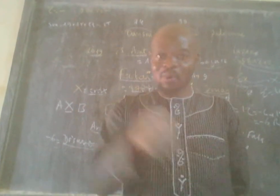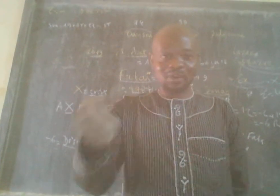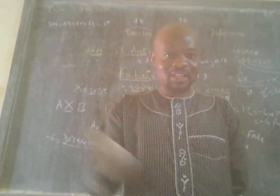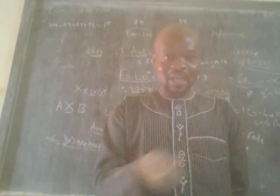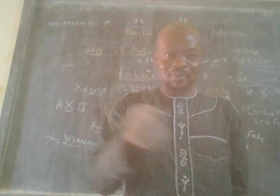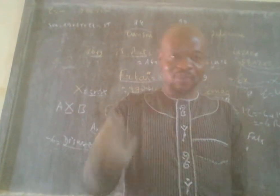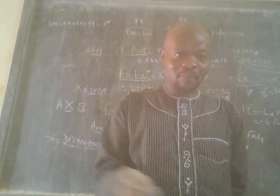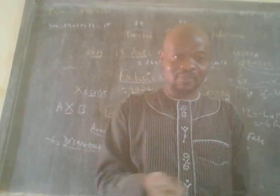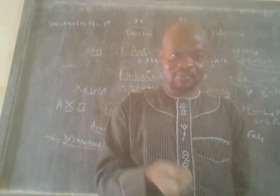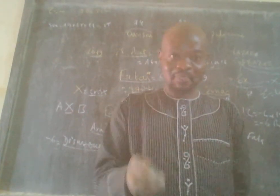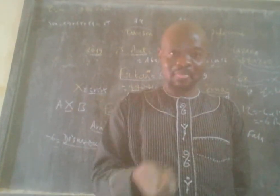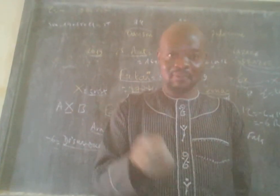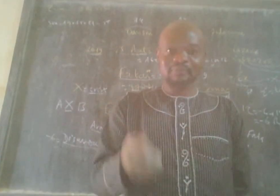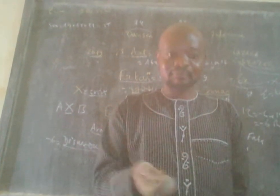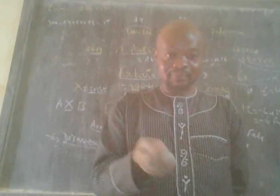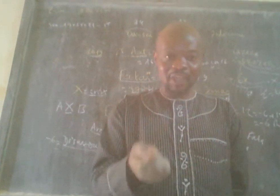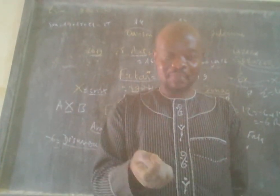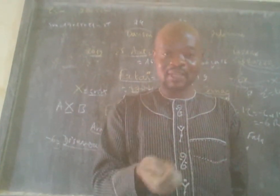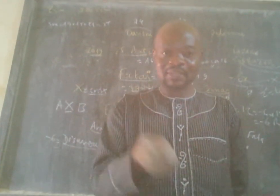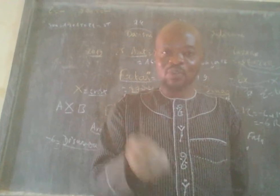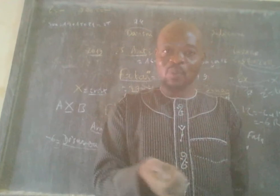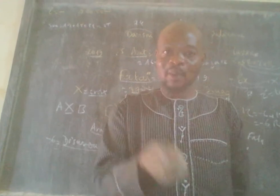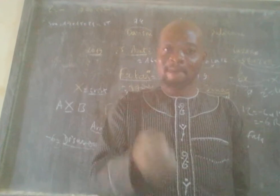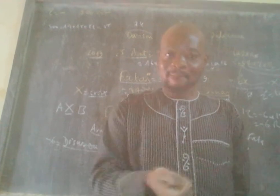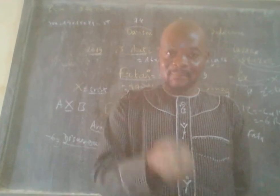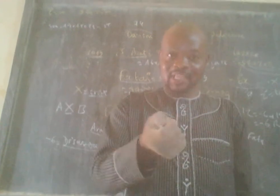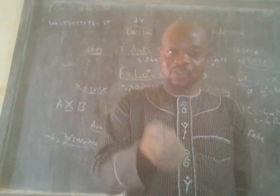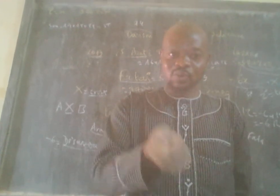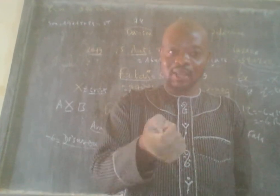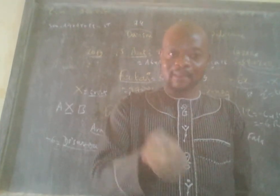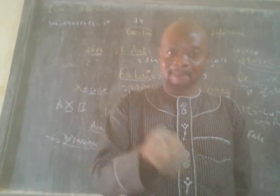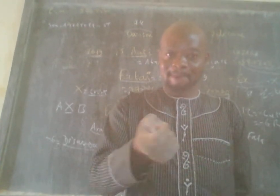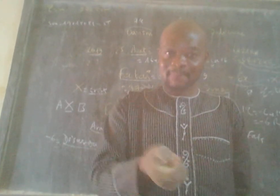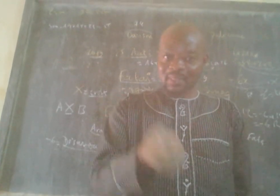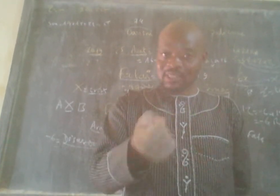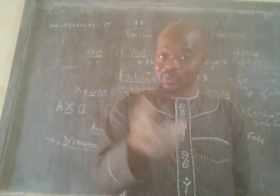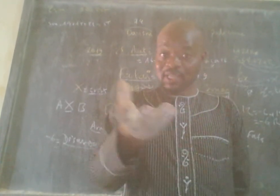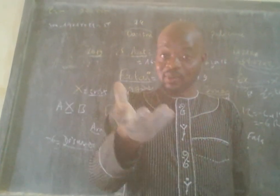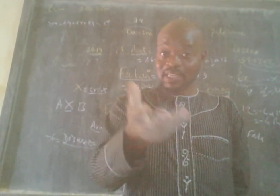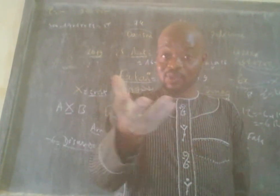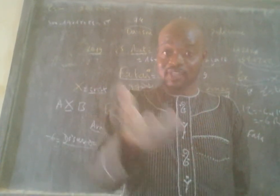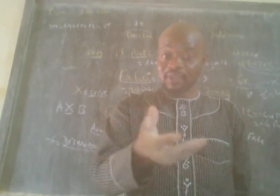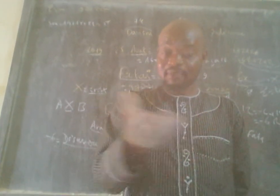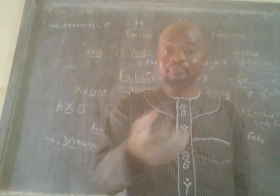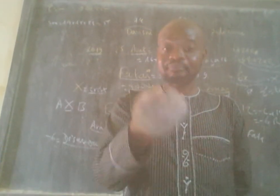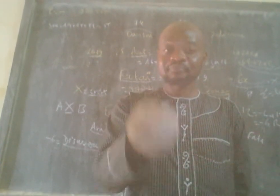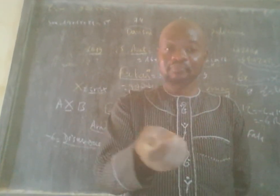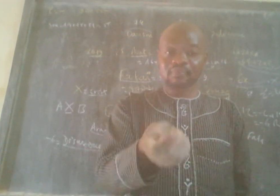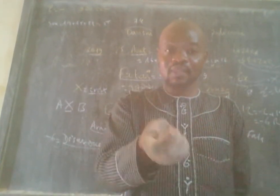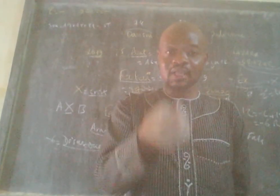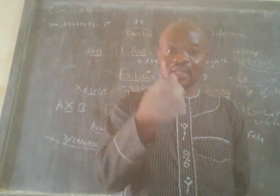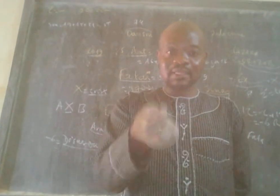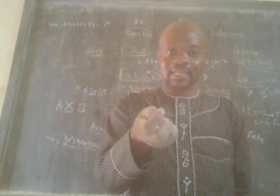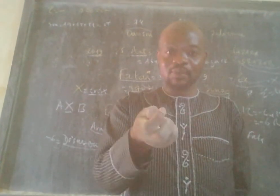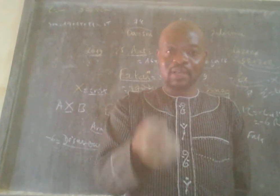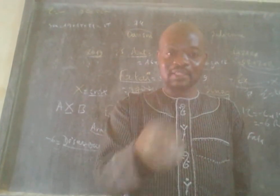De la maison, comme ça, ça veut dire quoi? C'est du coup là, du coup, c'est quoi des sorcières? Mais du coup, là, c'était